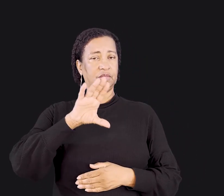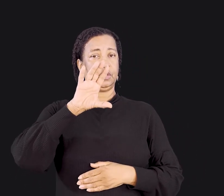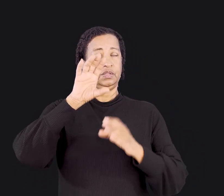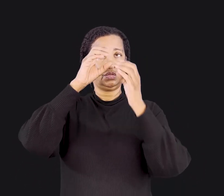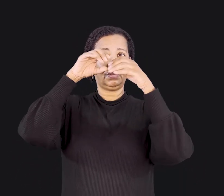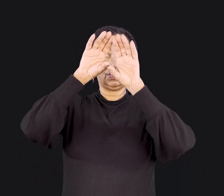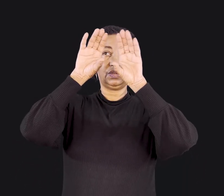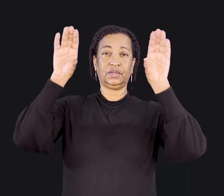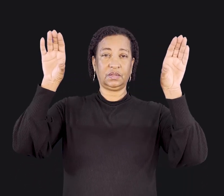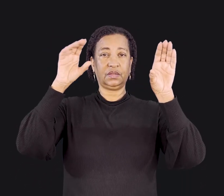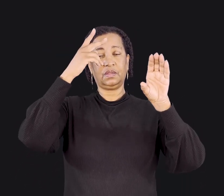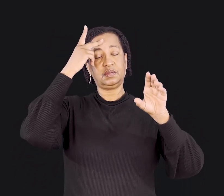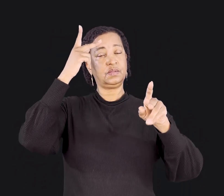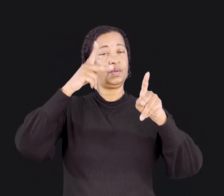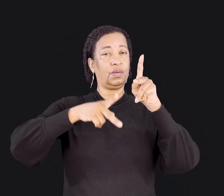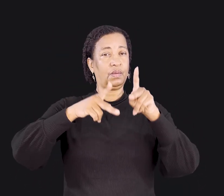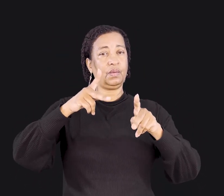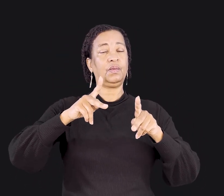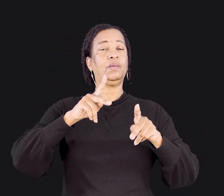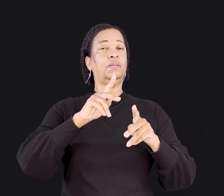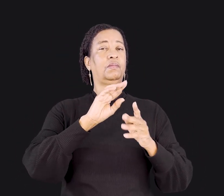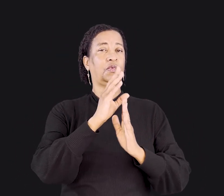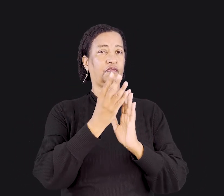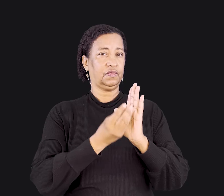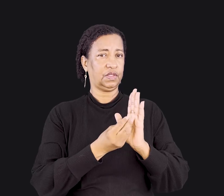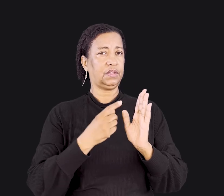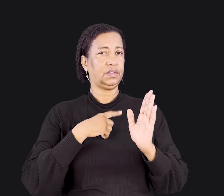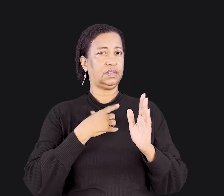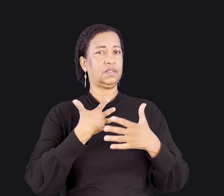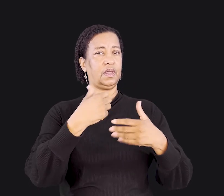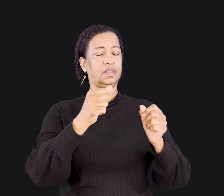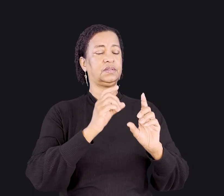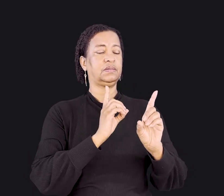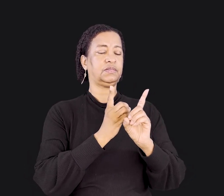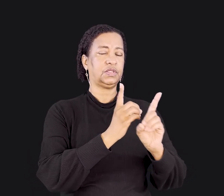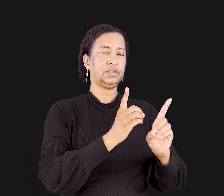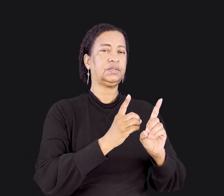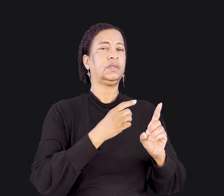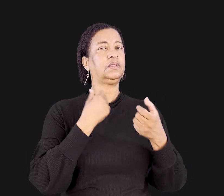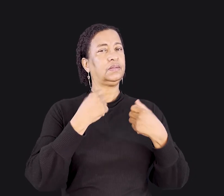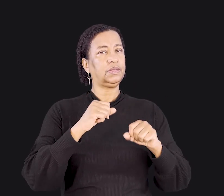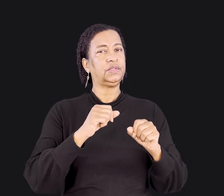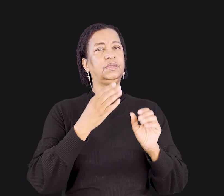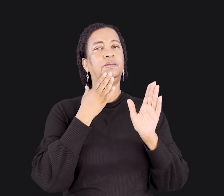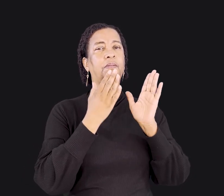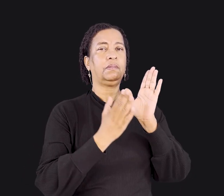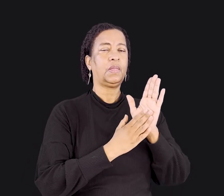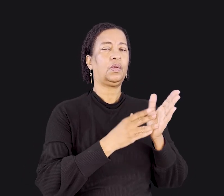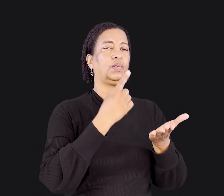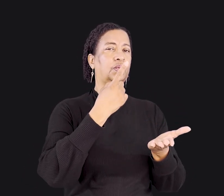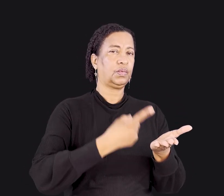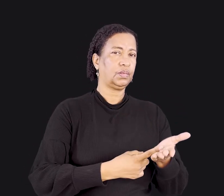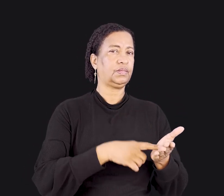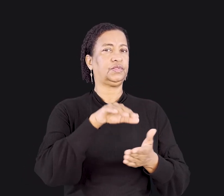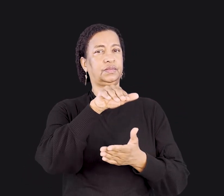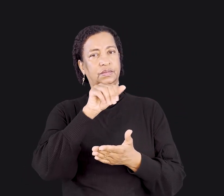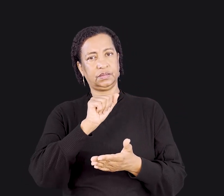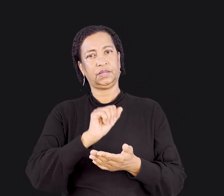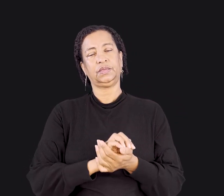celestiais que os membros da igreja recebem a dinâmica espiritual que precisam para cumprir o propósito para o qual foram chamados. O assunto